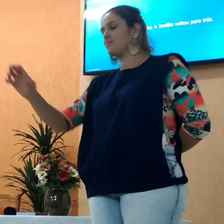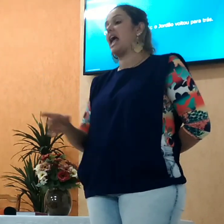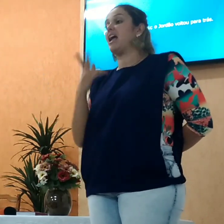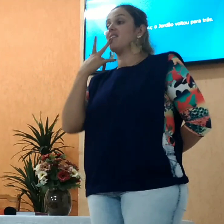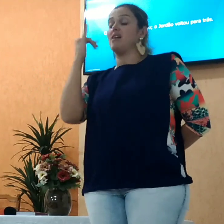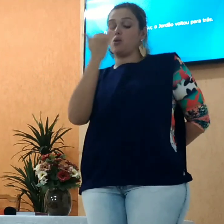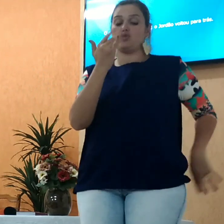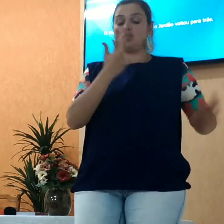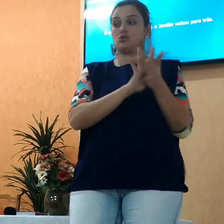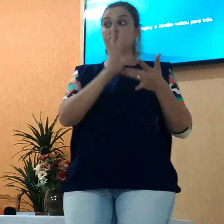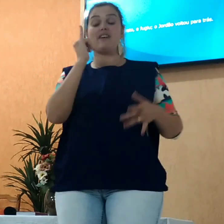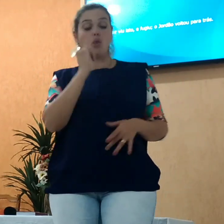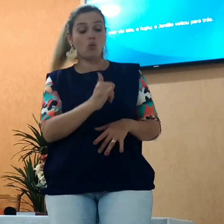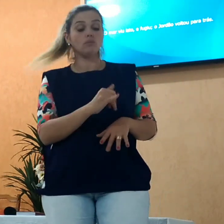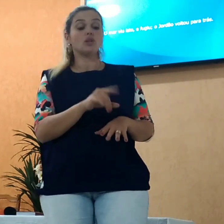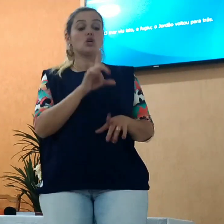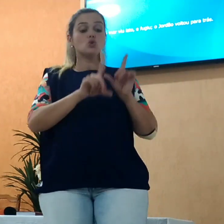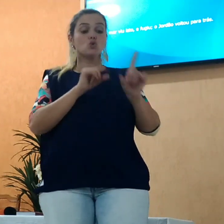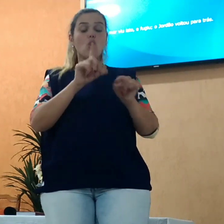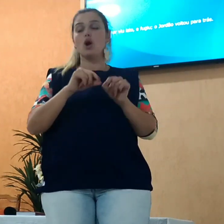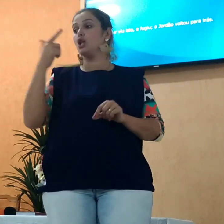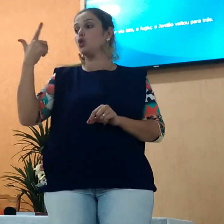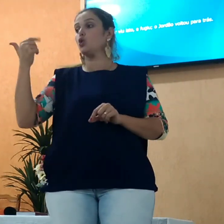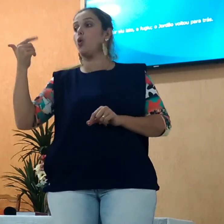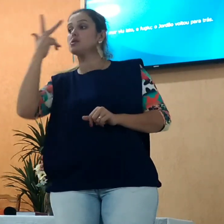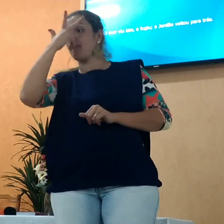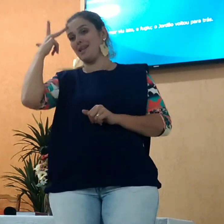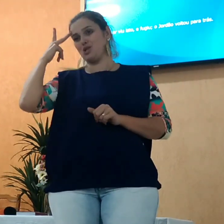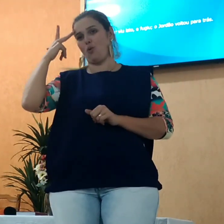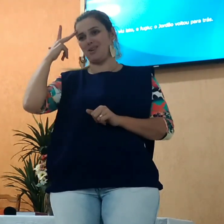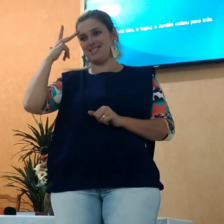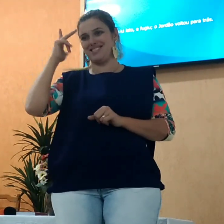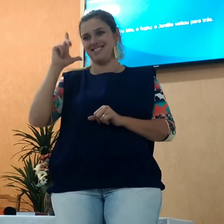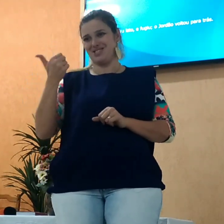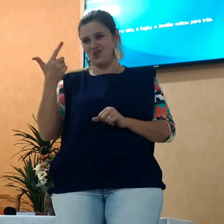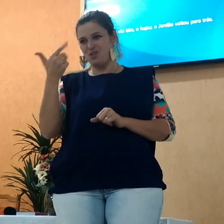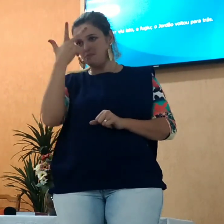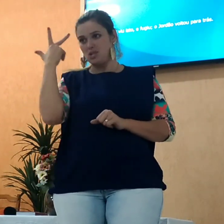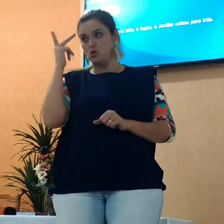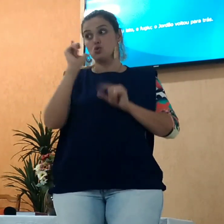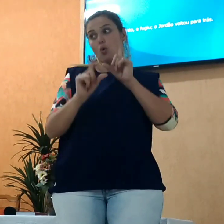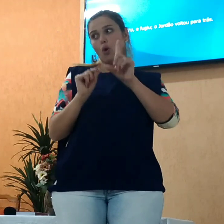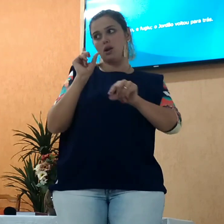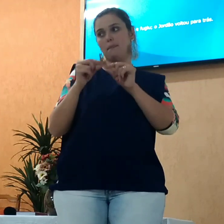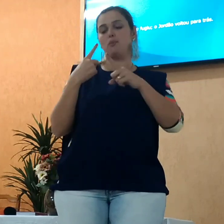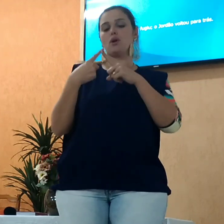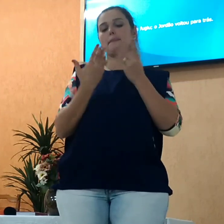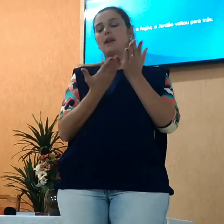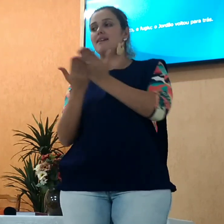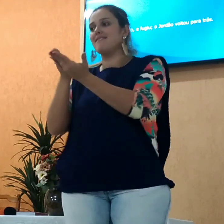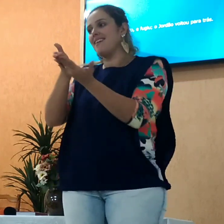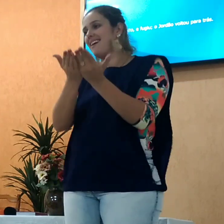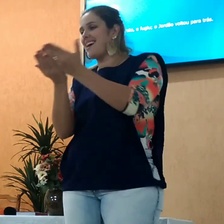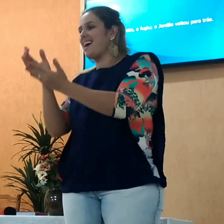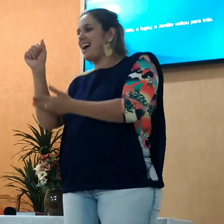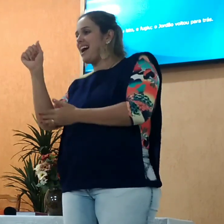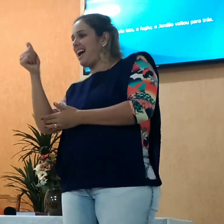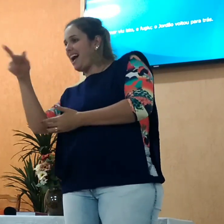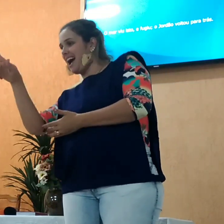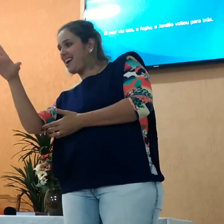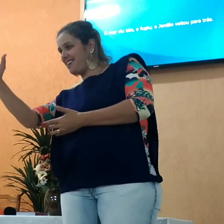sacerdotes, que levasse a arca da aliança. A arca é o símbolo de Jesus Cristo. E